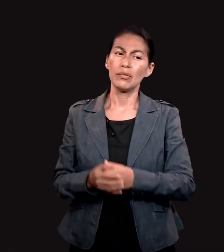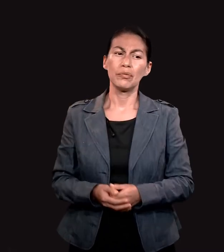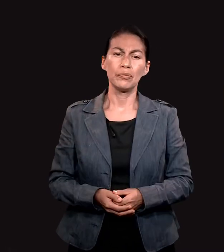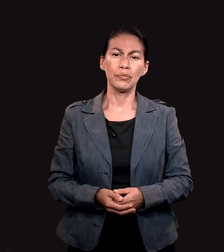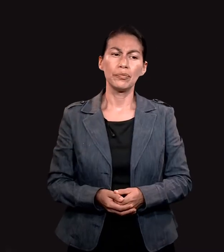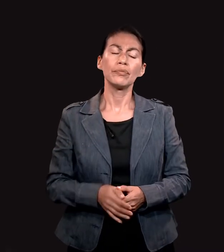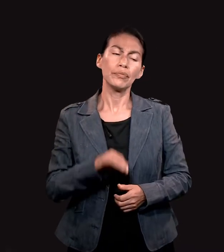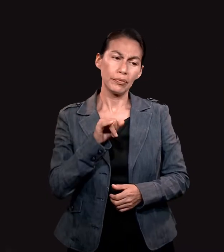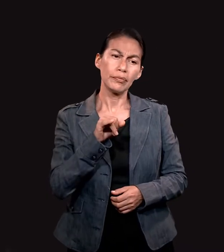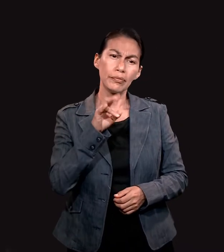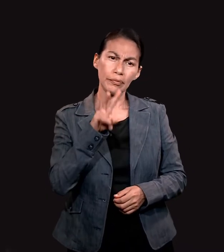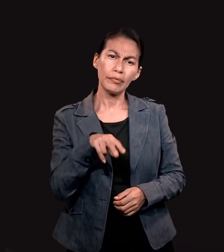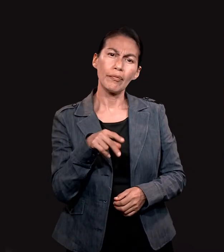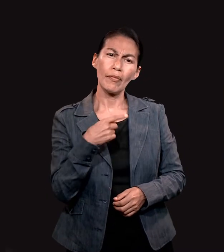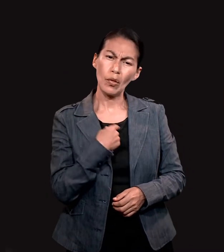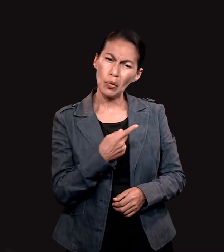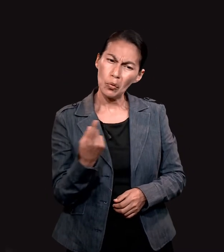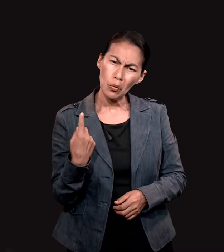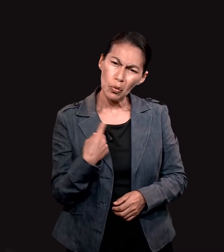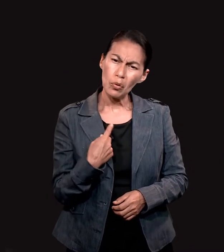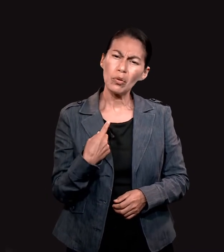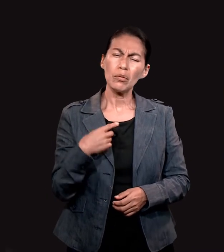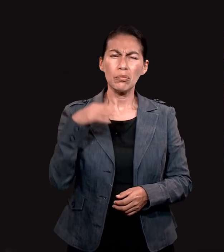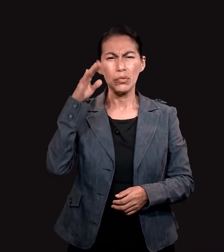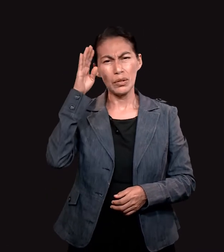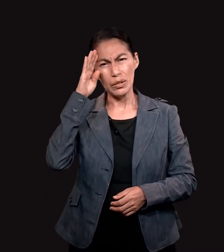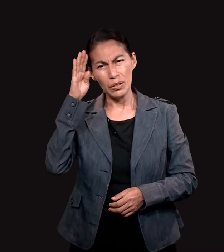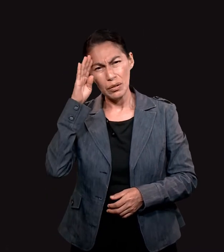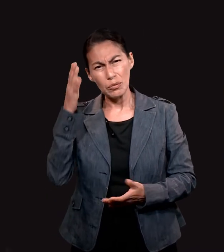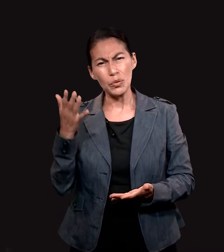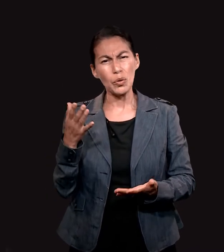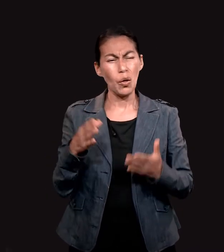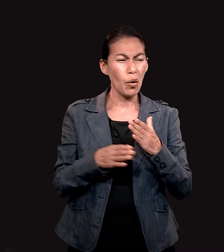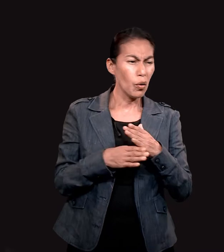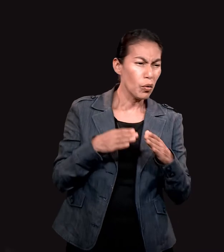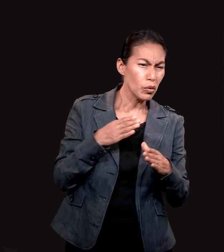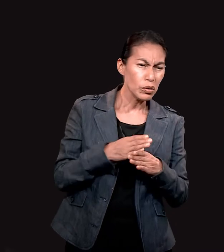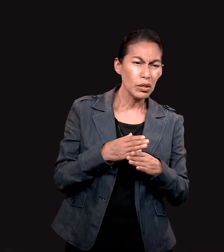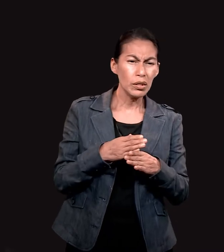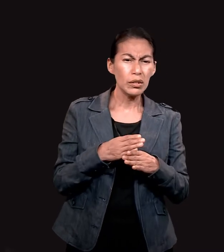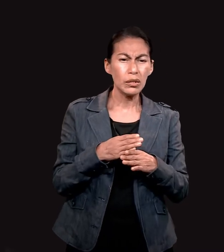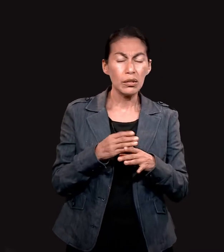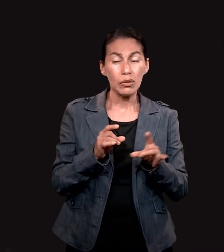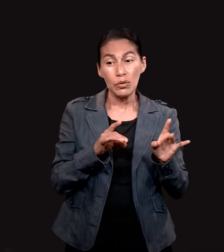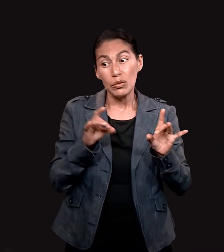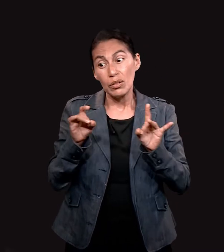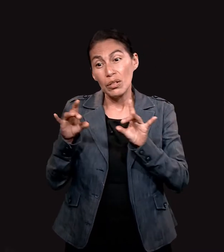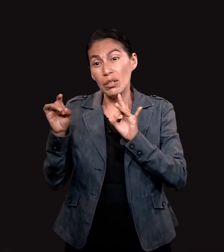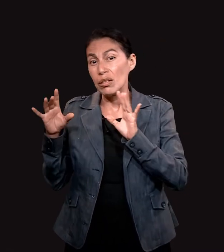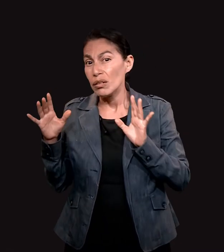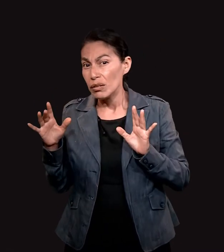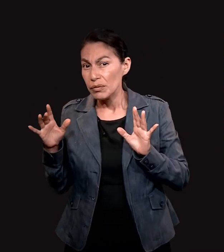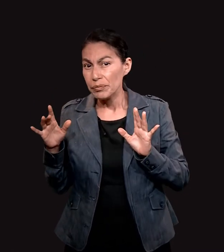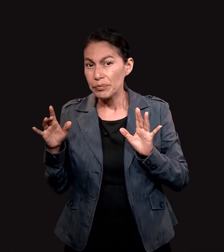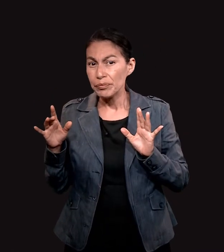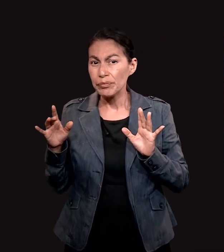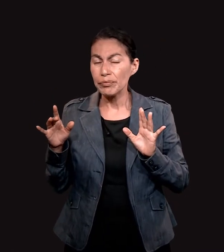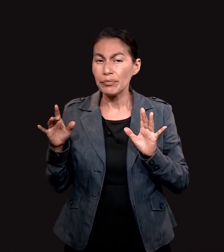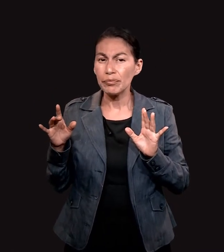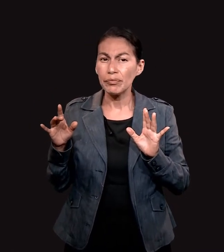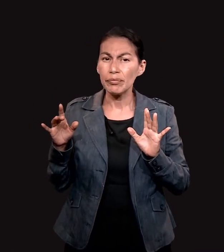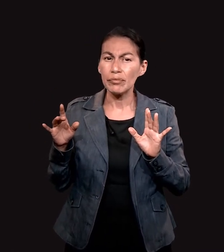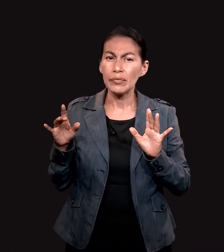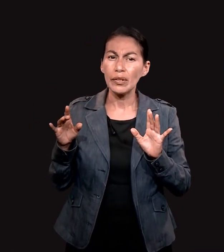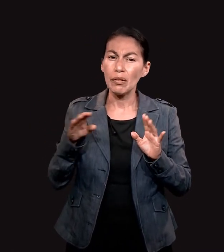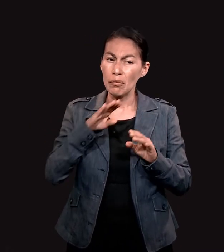madre. Sí, no, nosotros creemos que muchas de las cosas que pasan en nuestra vida, hay mucho